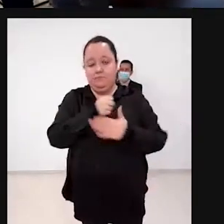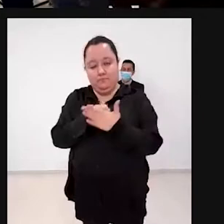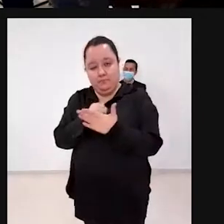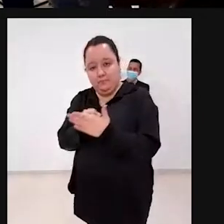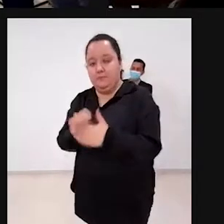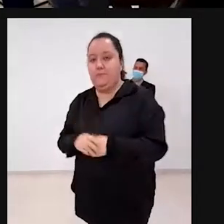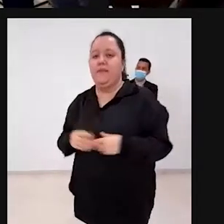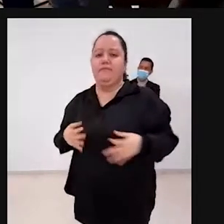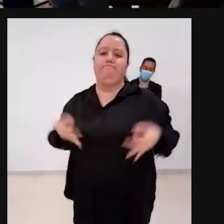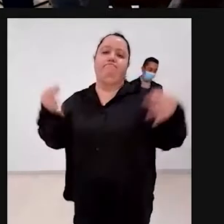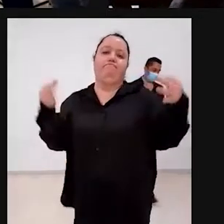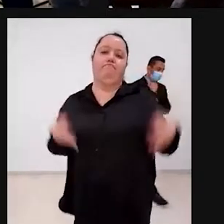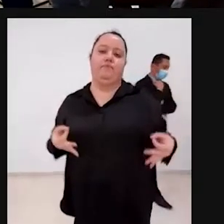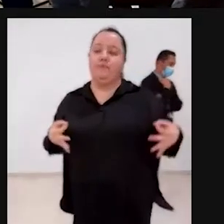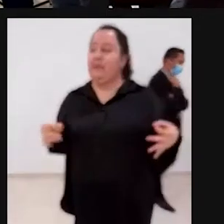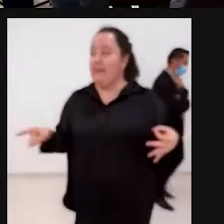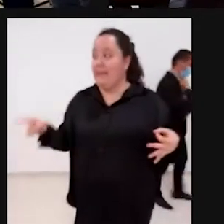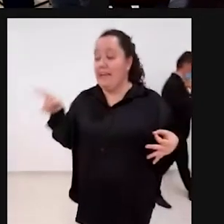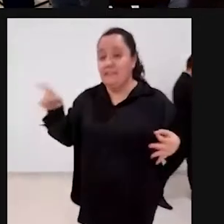esto